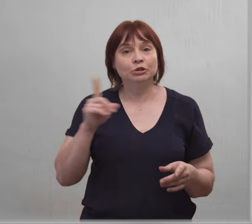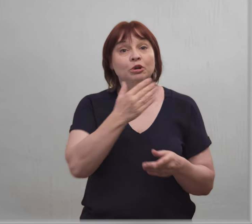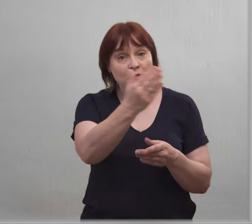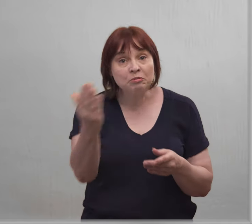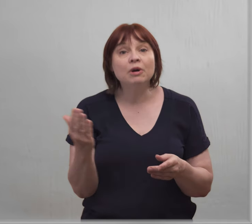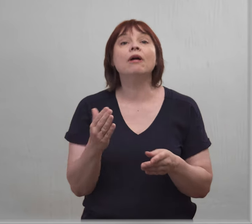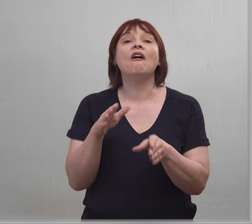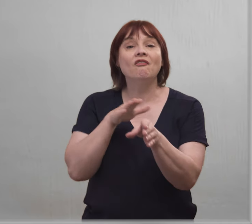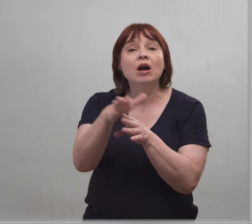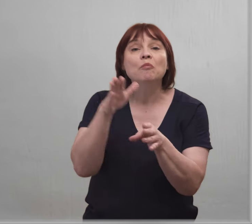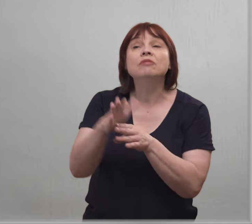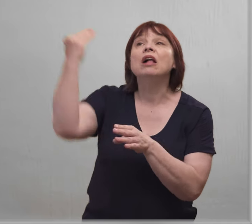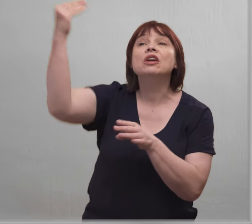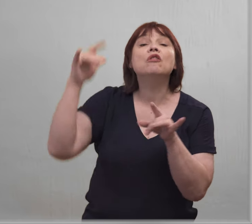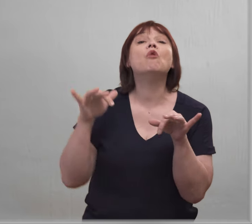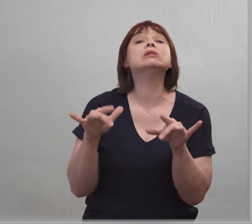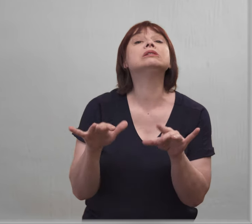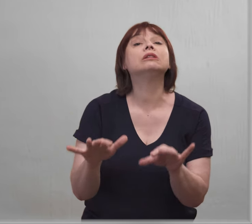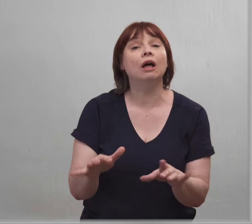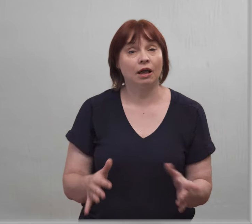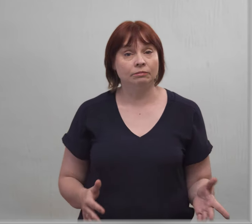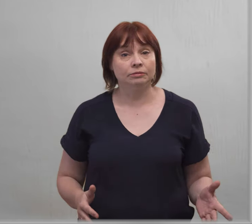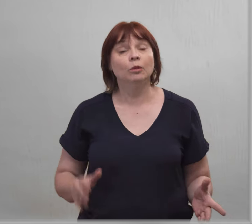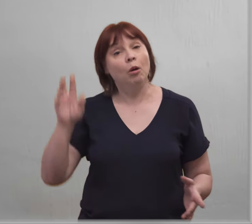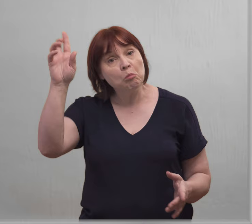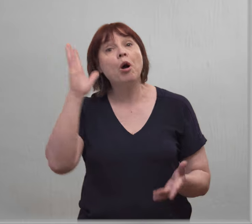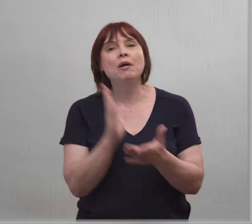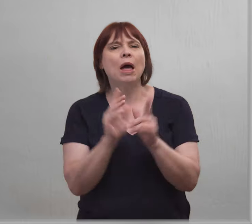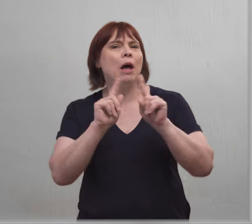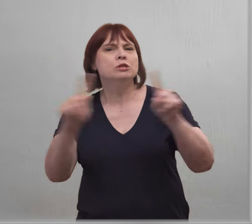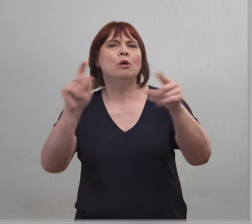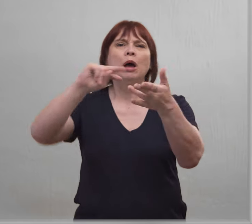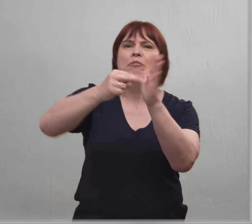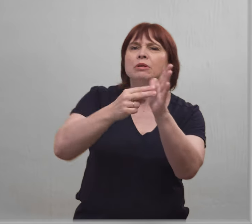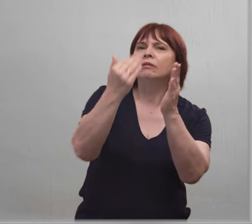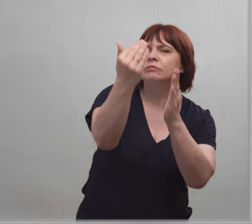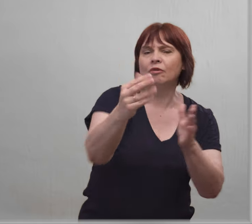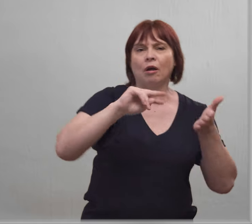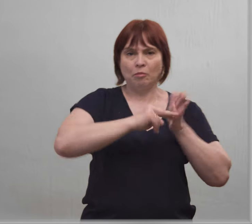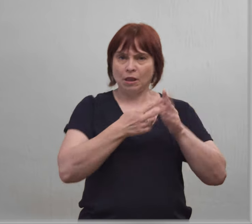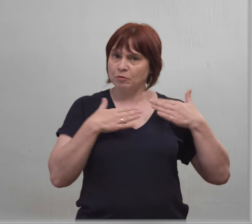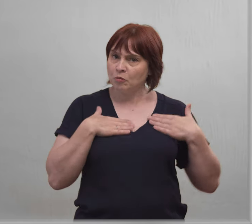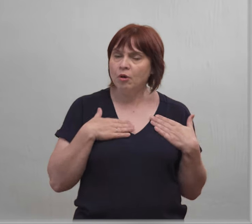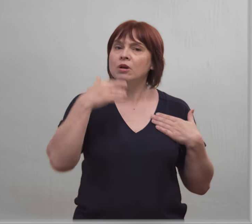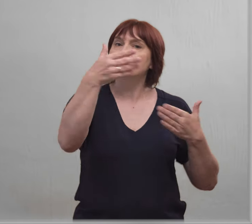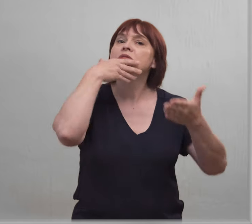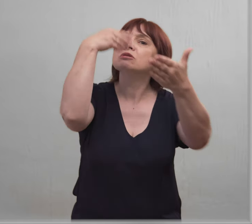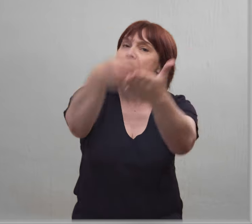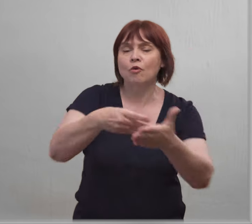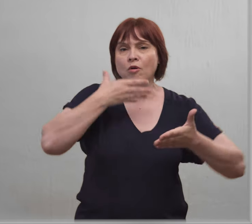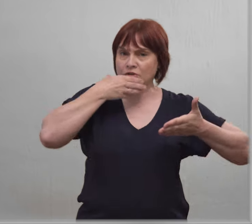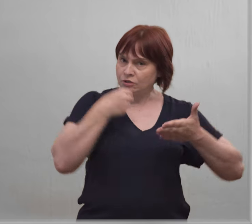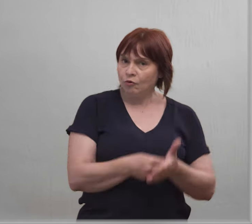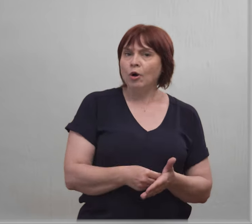дела. Он имеет для нас призвание, Он имеет для нас предназначение. Есть уникальный Божий план для каждого из нас на этой